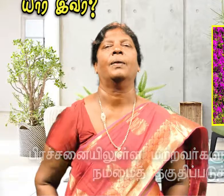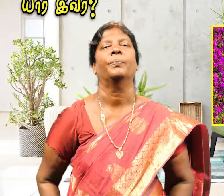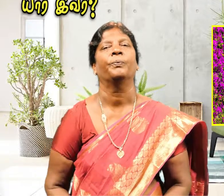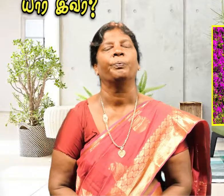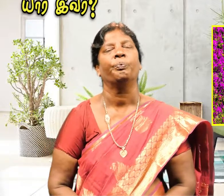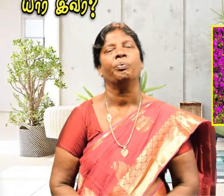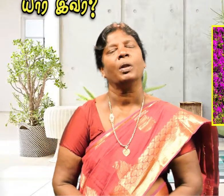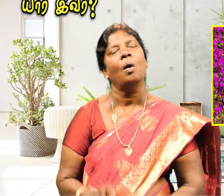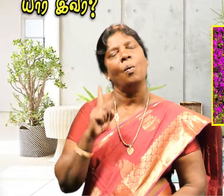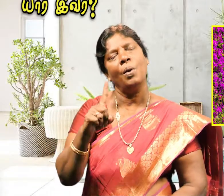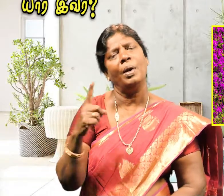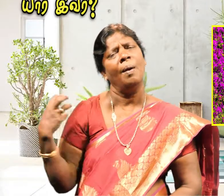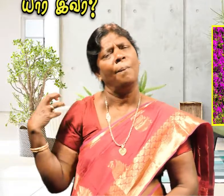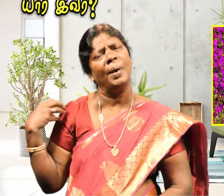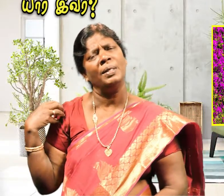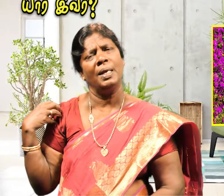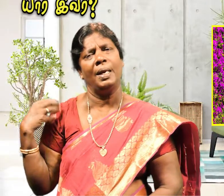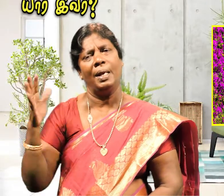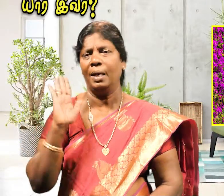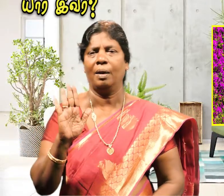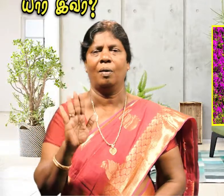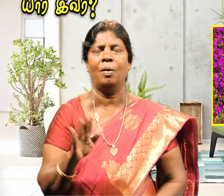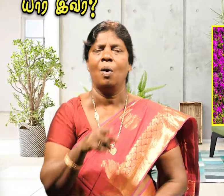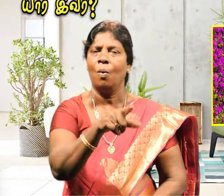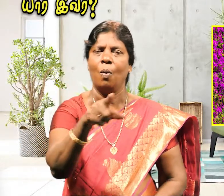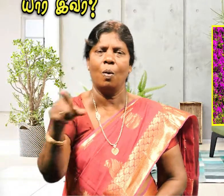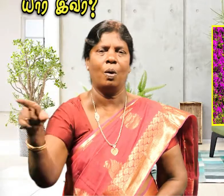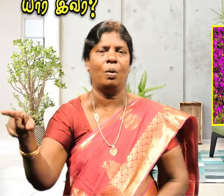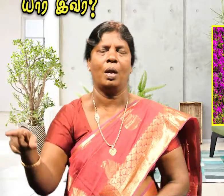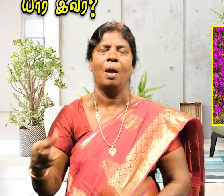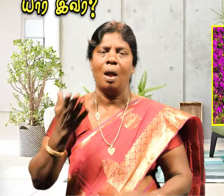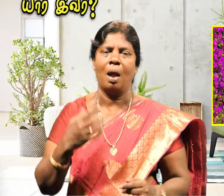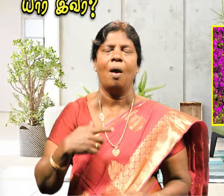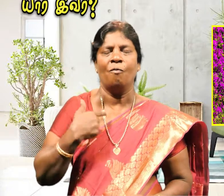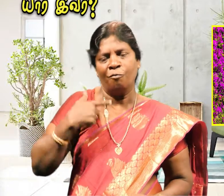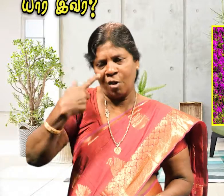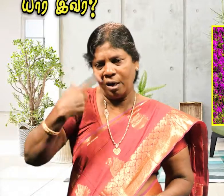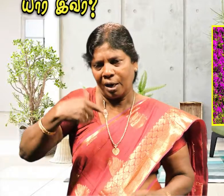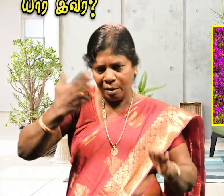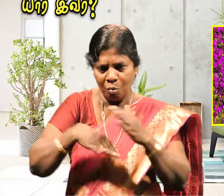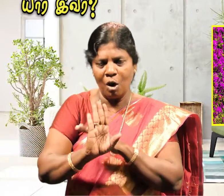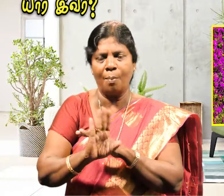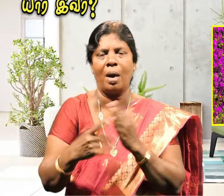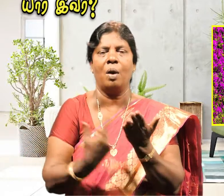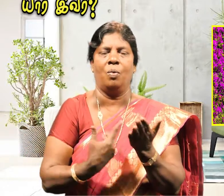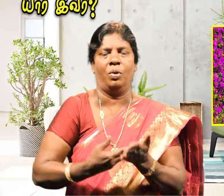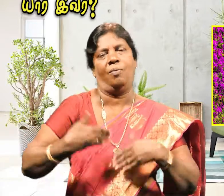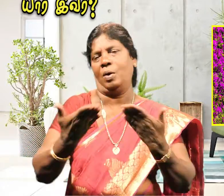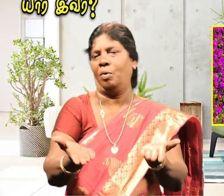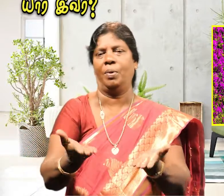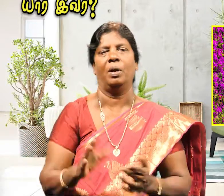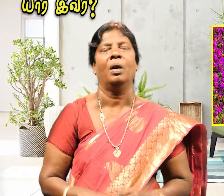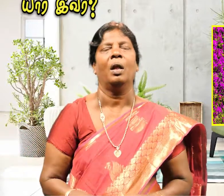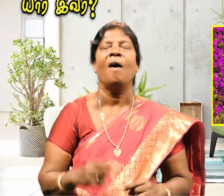மாற்றுகிறார். ஒரு பிரச்சனையில் இருக்கிறவர்களுக்கு உங்களுடைய அனுபவத்தின் ஊடாக உதவி செய்வது என்பது